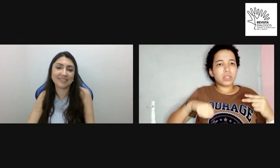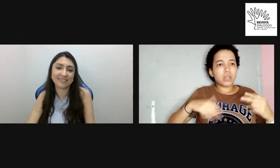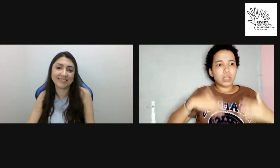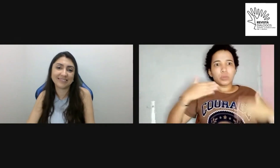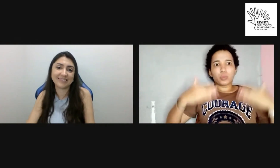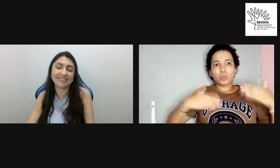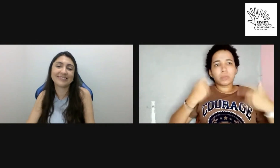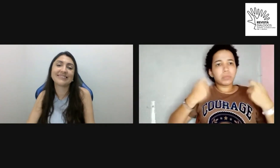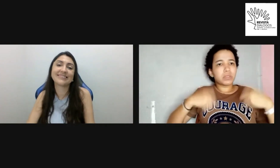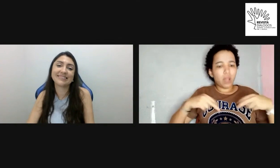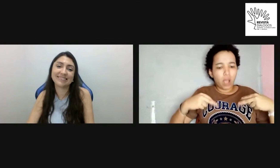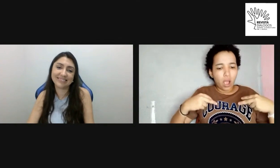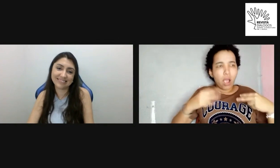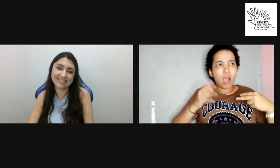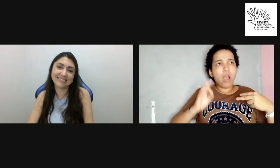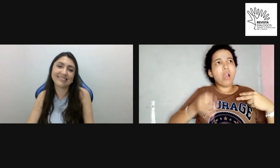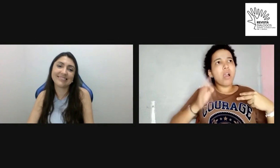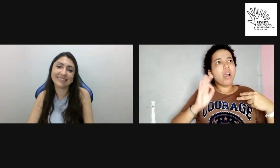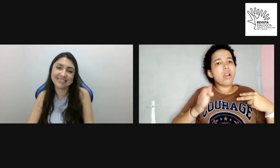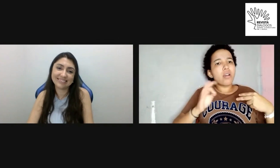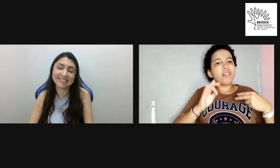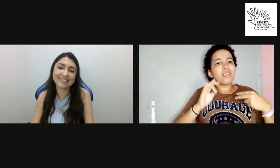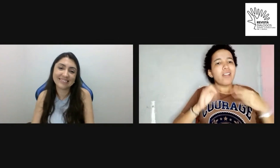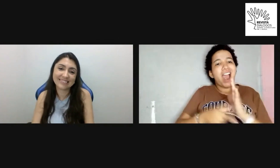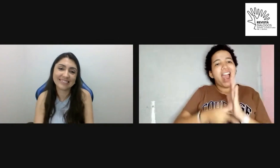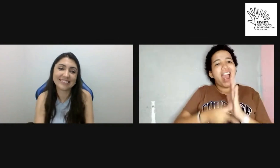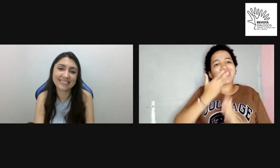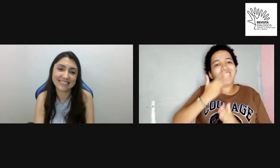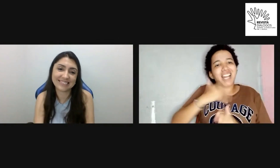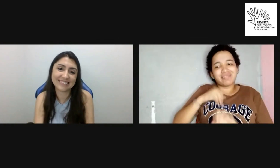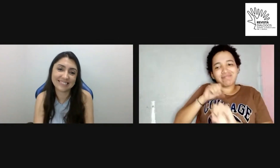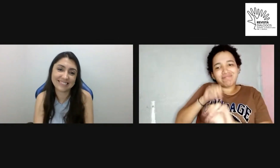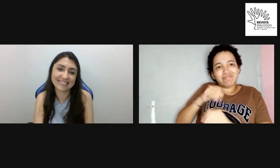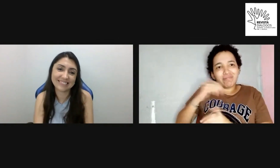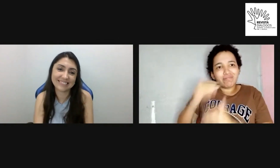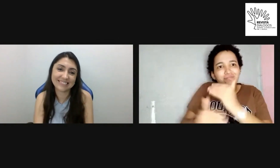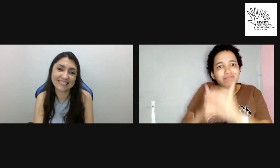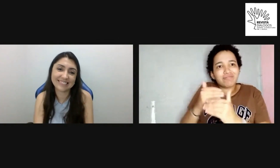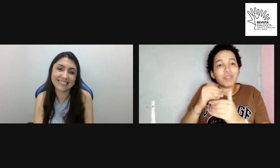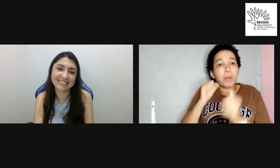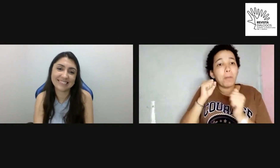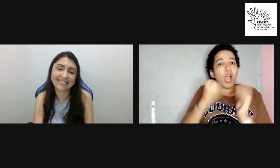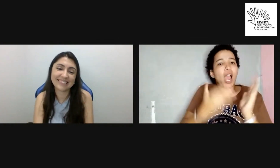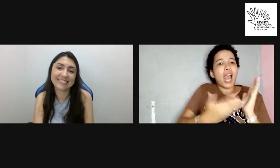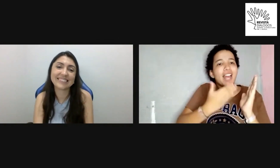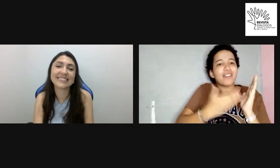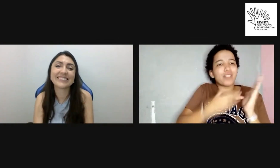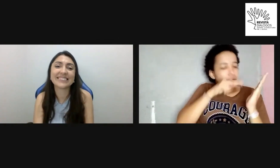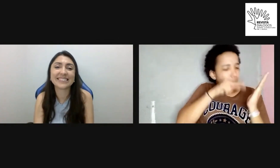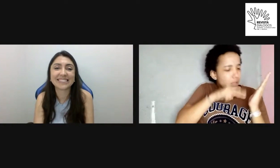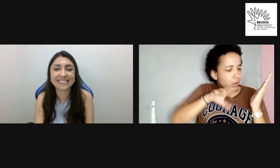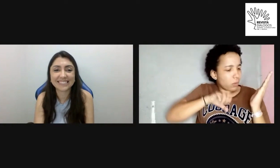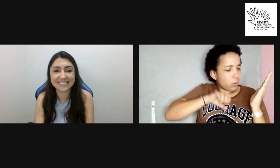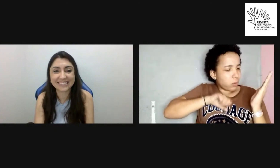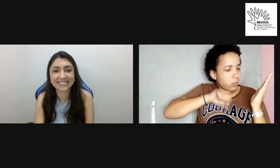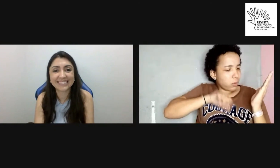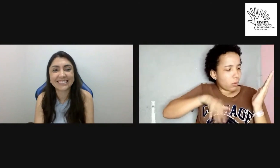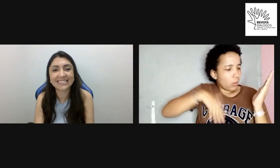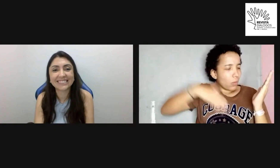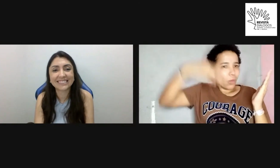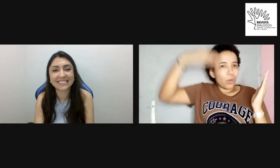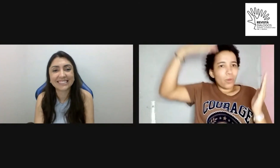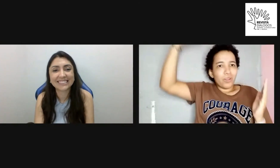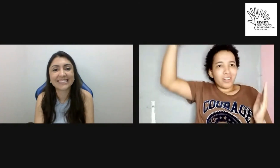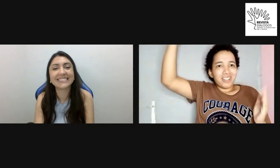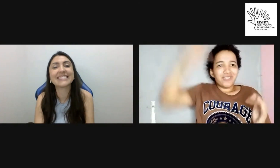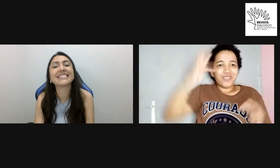que não precisa ter medo, se assustarem com os palhaços. Podemos também ensinar as crianças através de livros